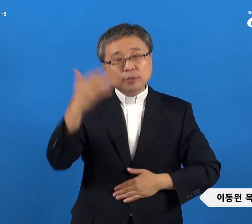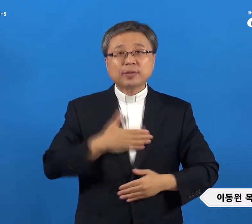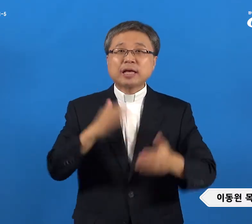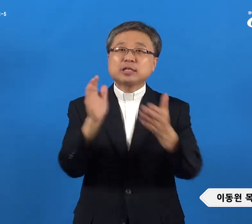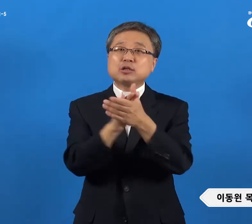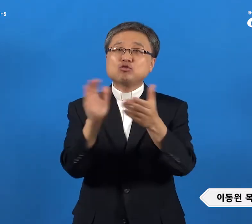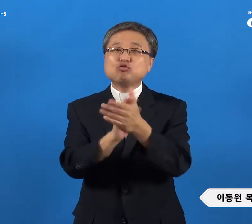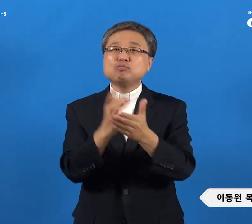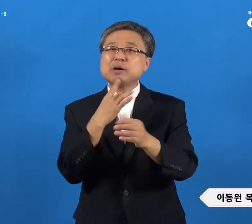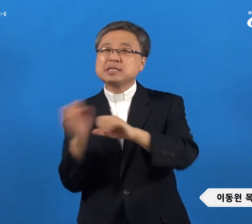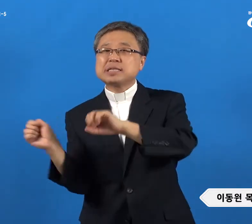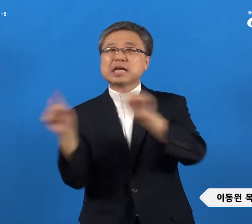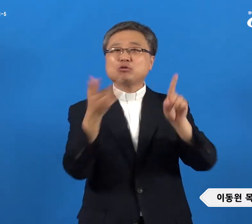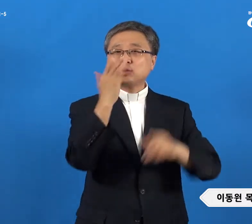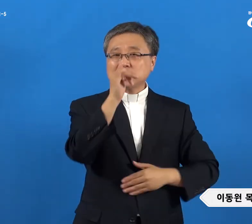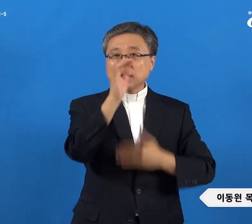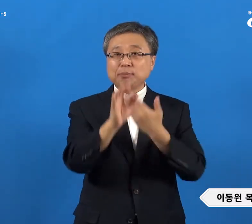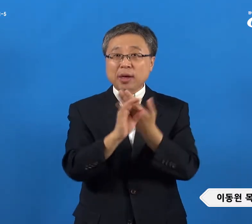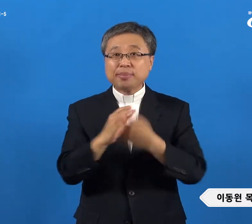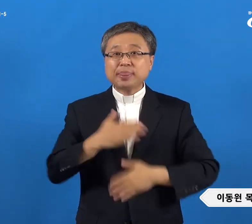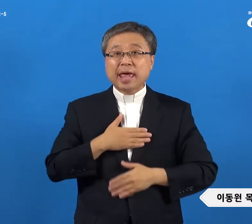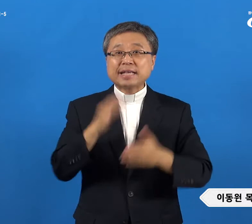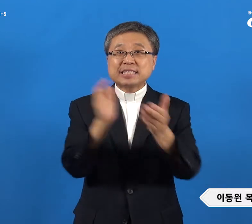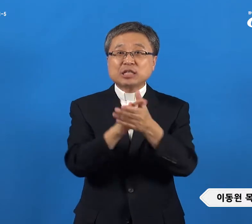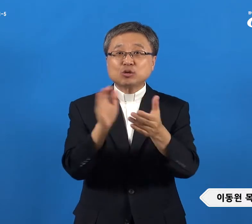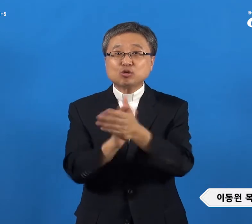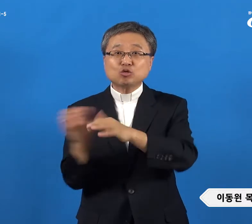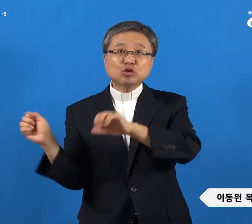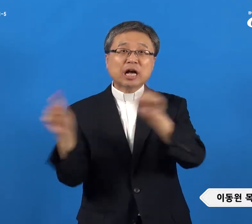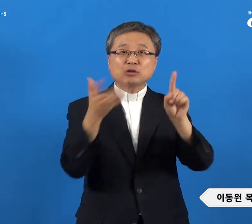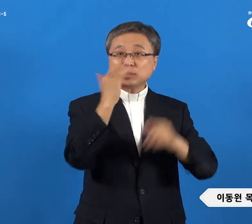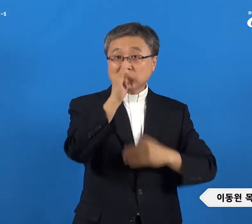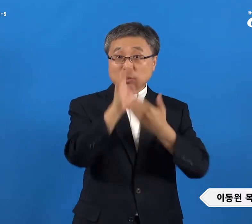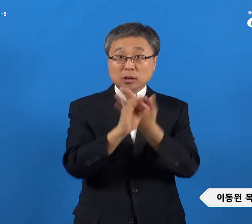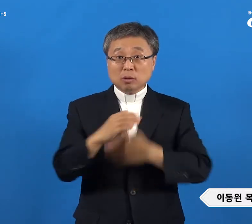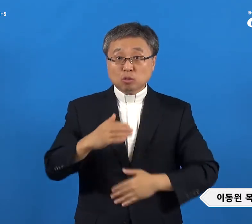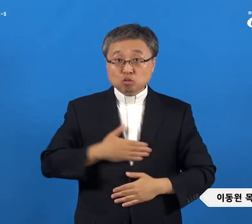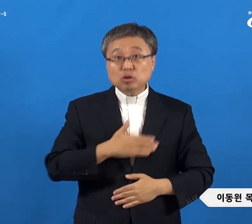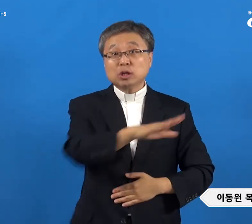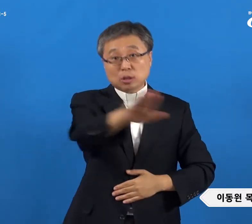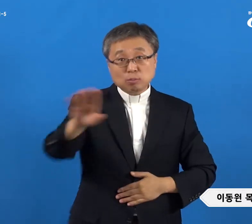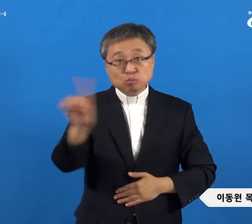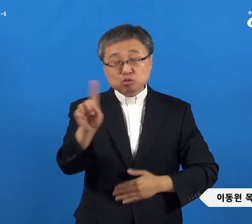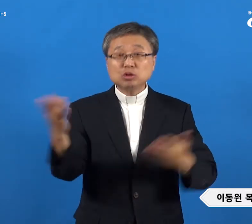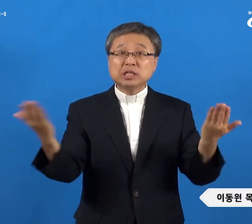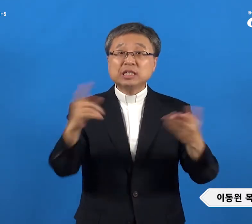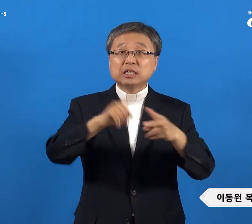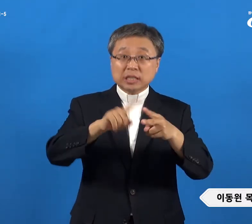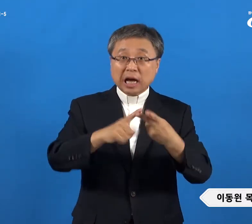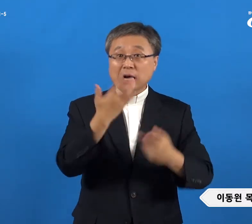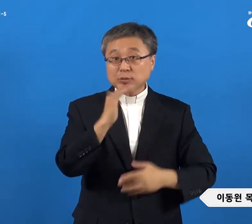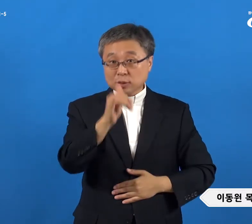살아날 수 있다면, 내 친구 살릴 수 있다면 난 뭐든지 할 수가 있어. 이것이 그들의 마음이었을